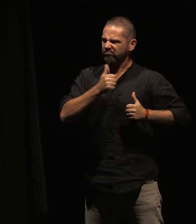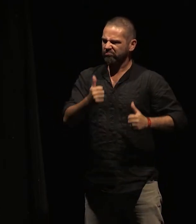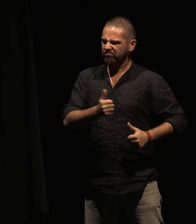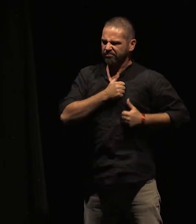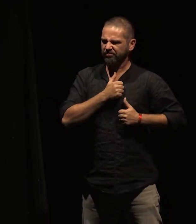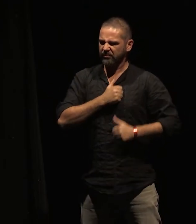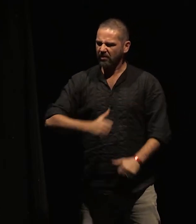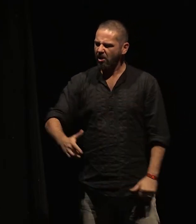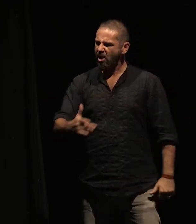brodé sur la soutane.